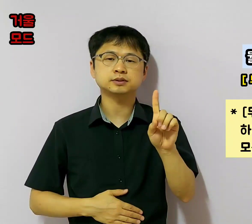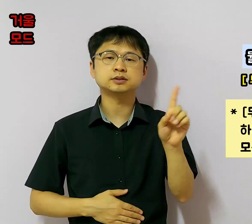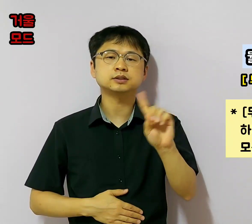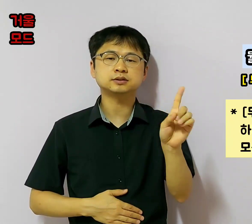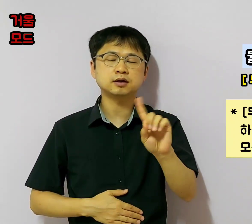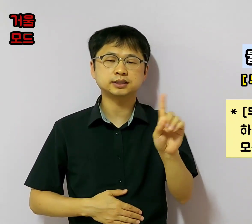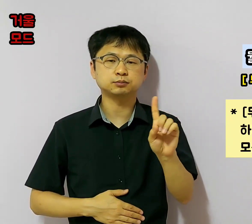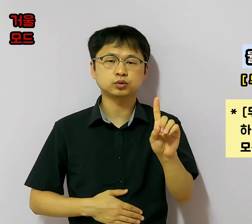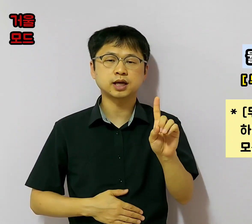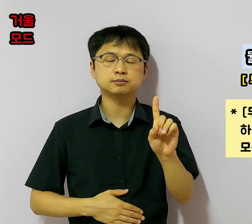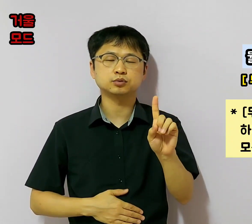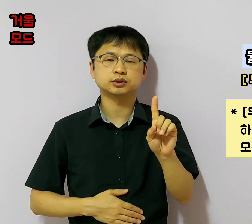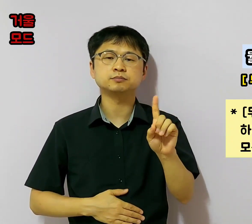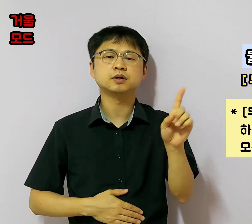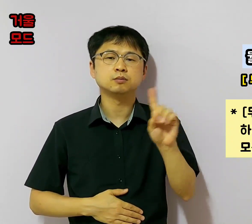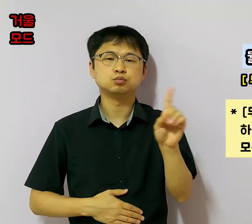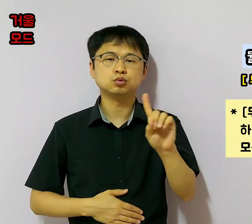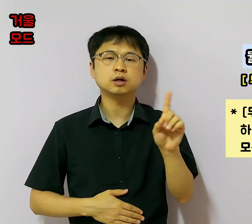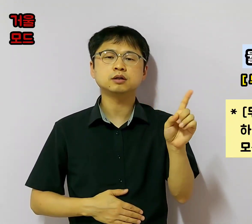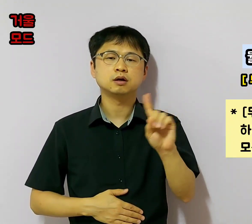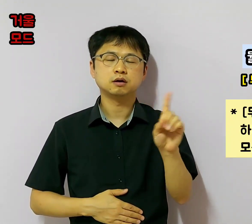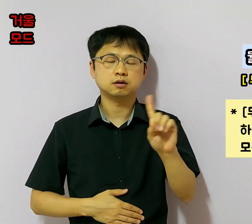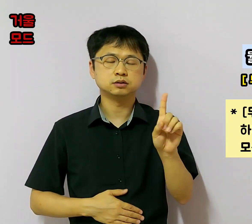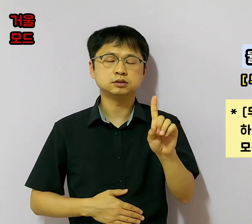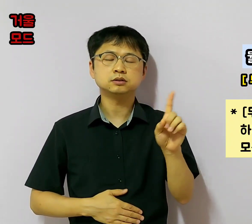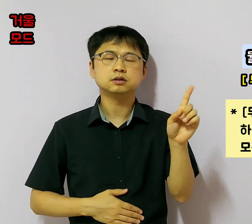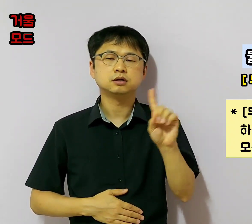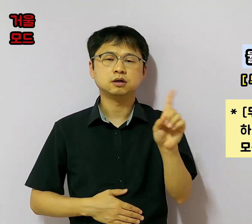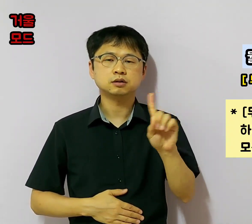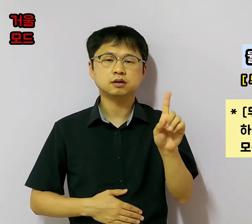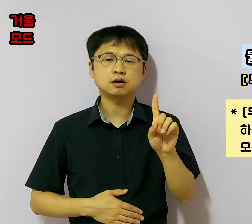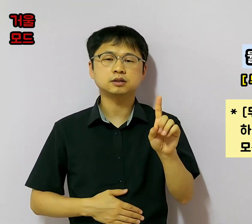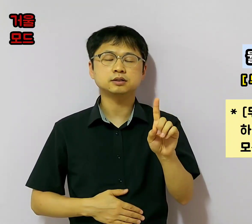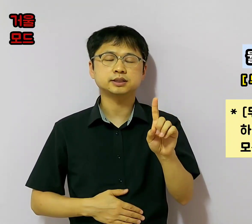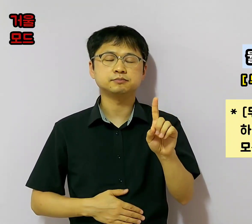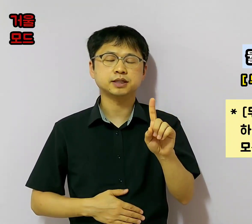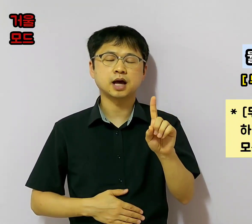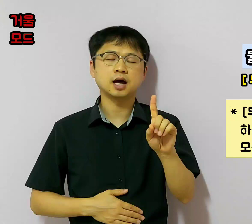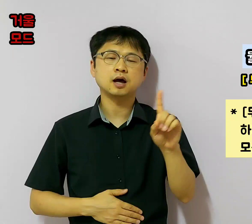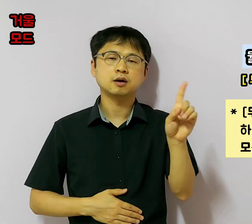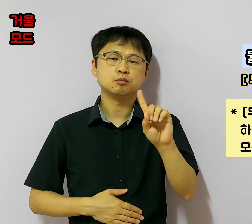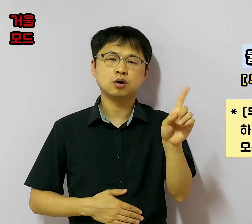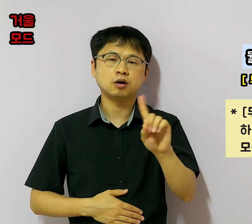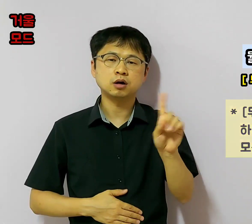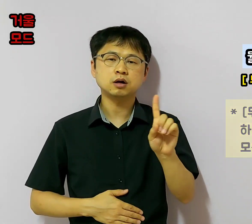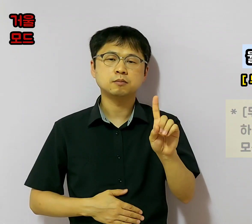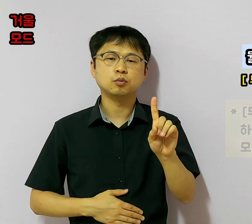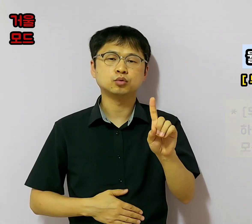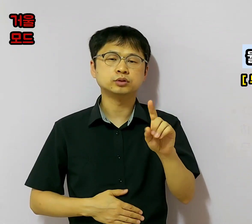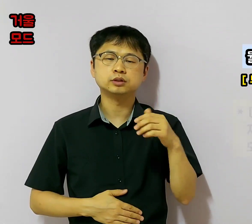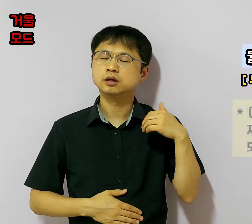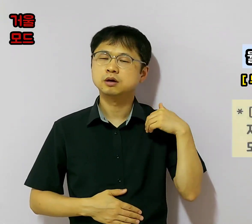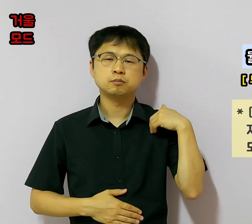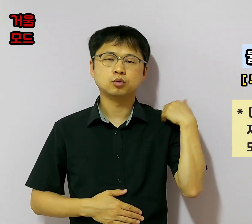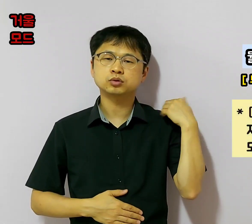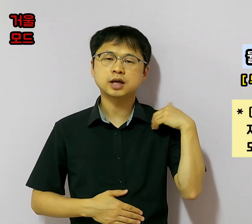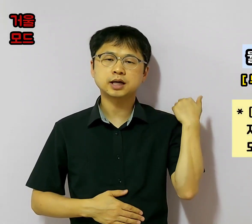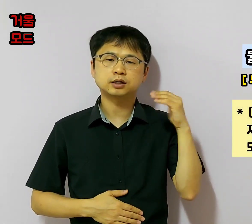집어서 특정하지 못하는 모습, 무엇, 어느, 어떤 이런 뜻입니다. 뭘 모르는, 모르다라는